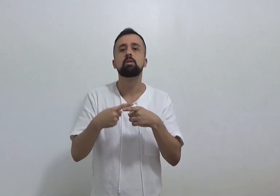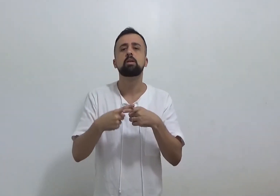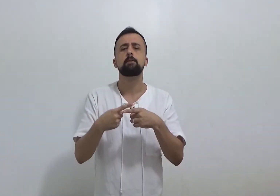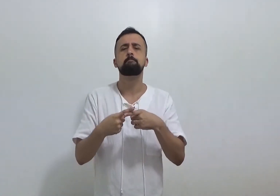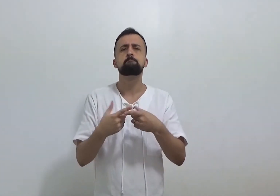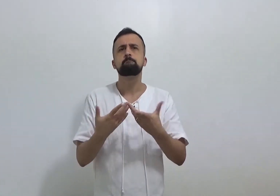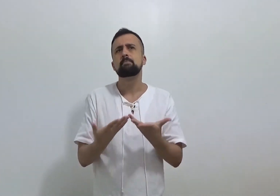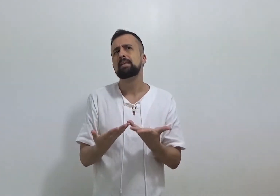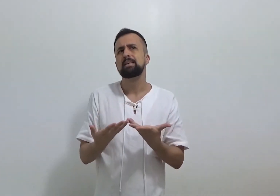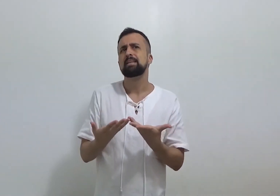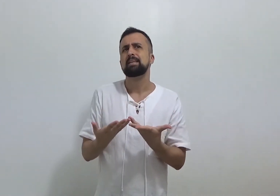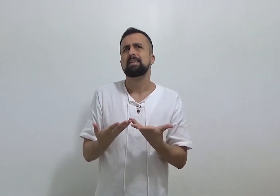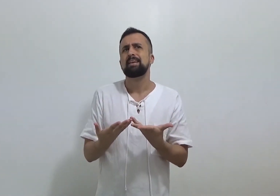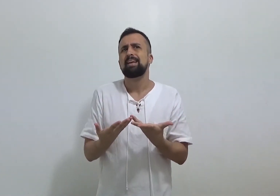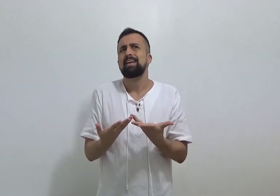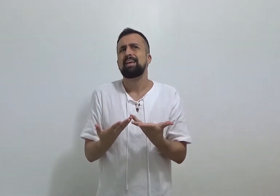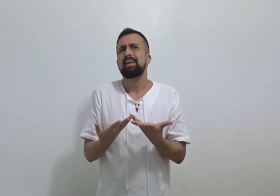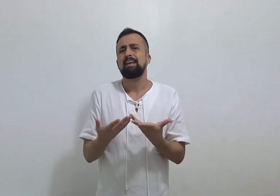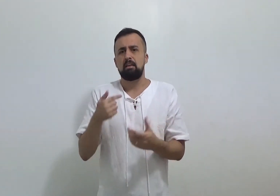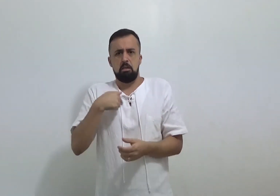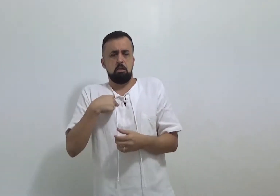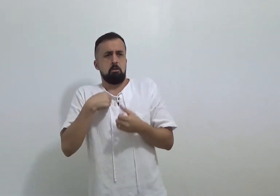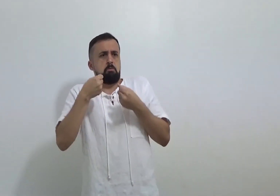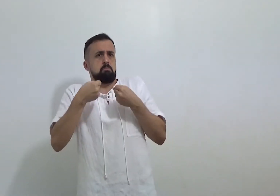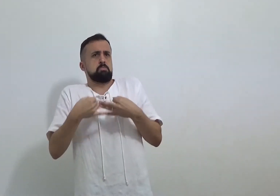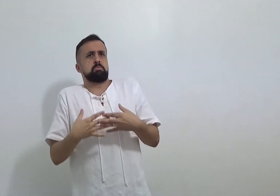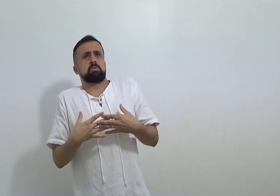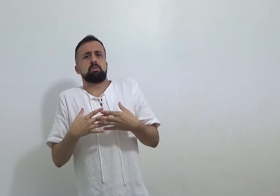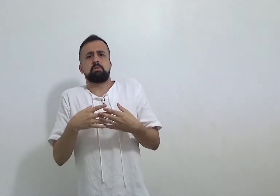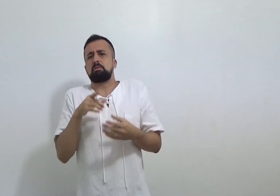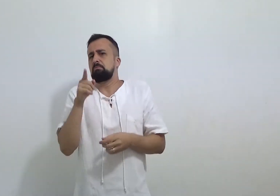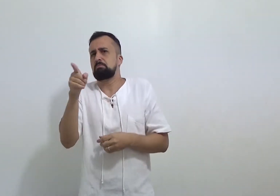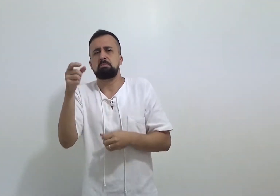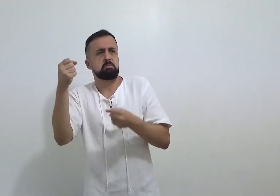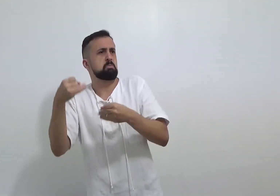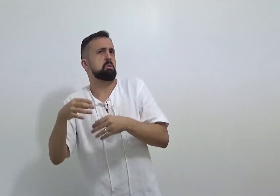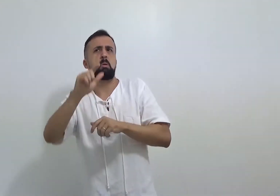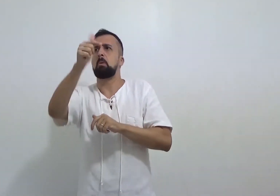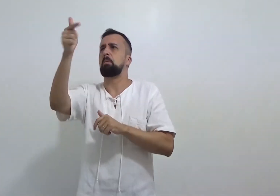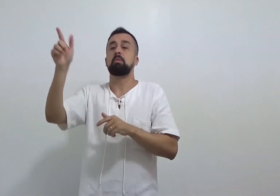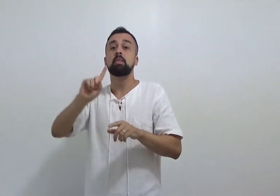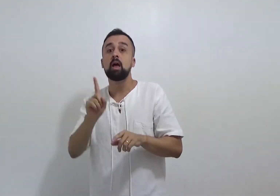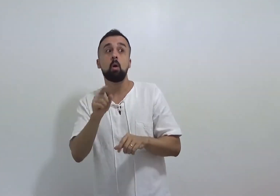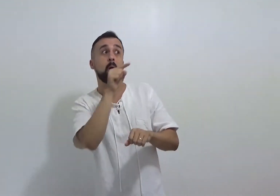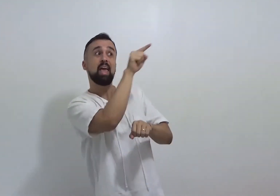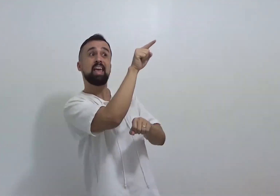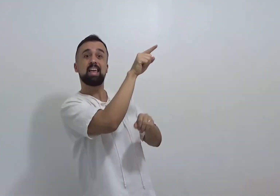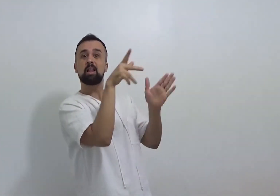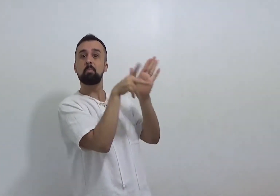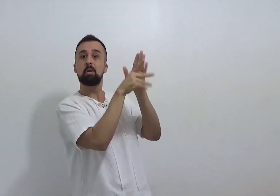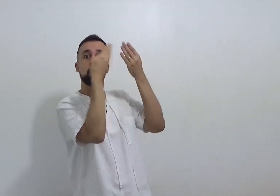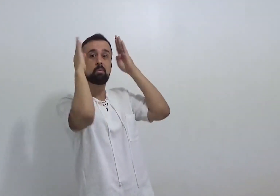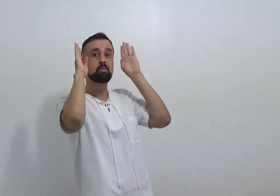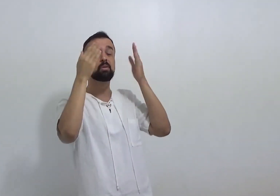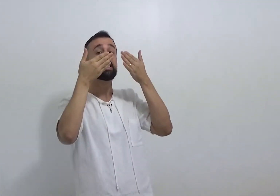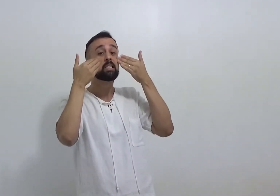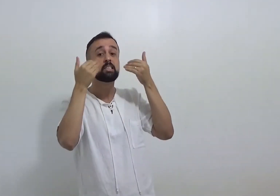claramente. E isso é muito importante porque é o próprio indígena